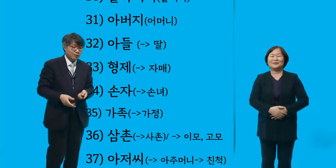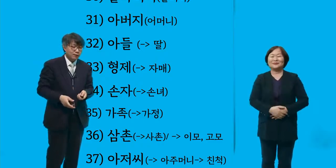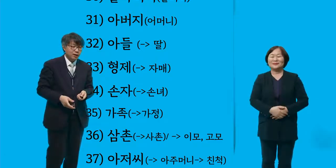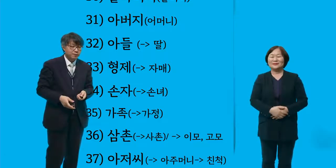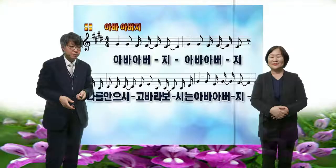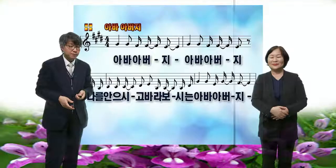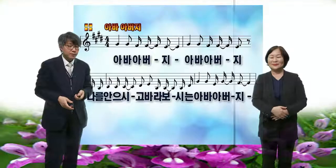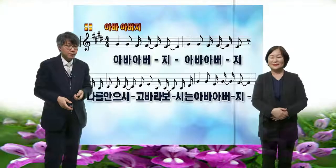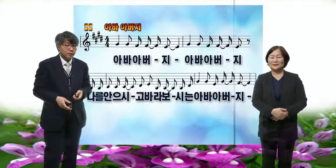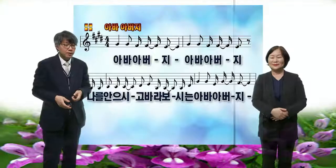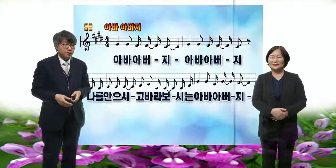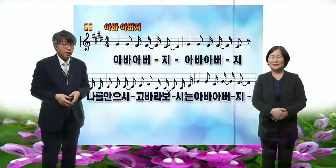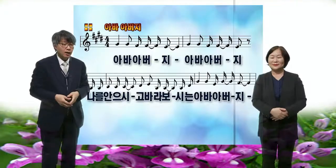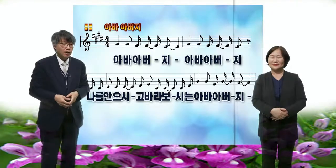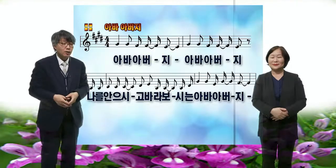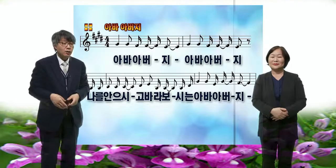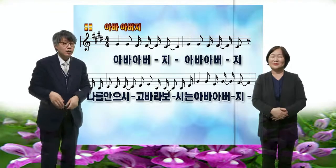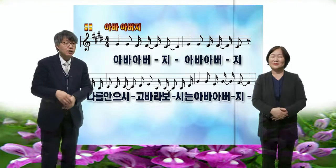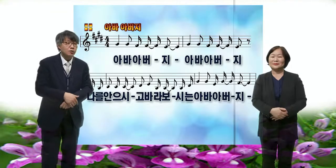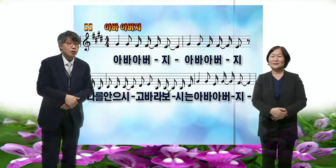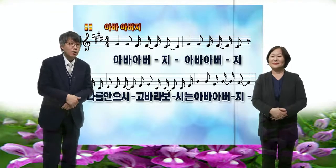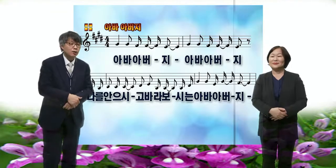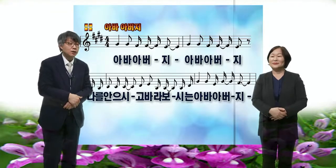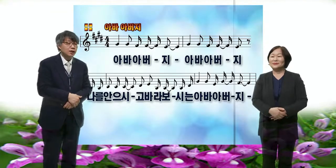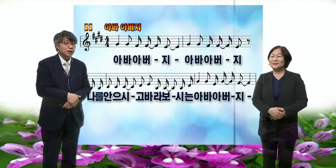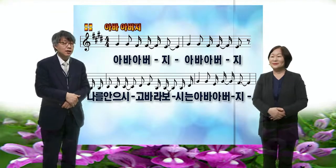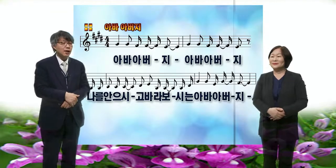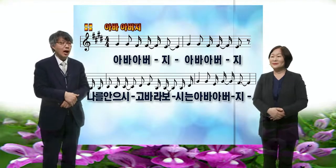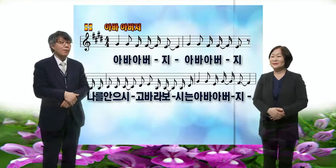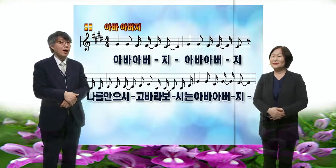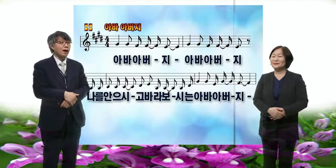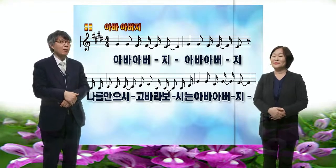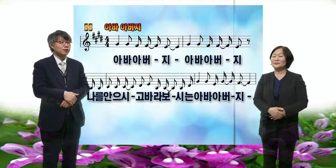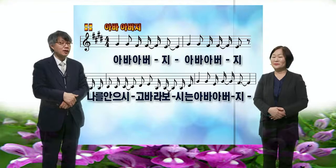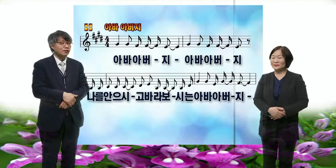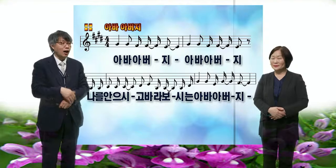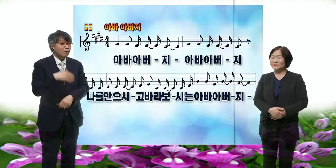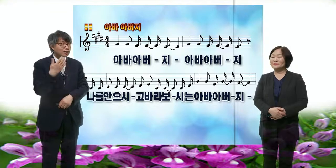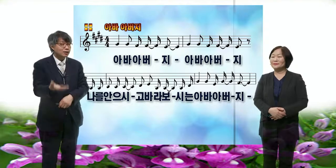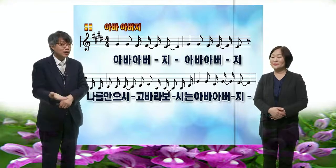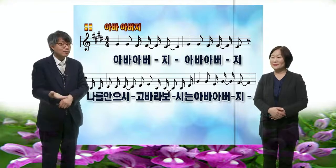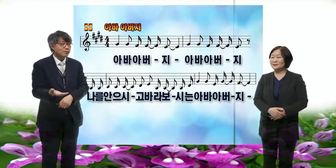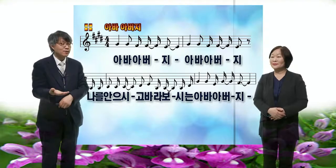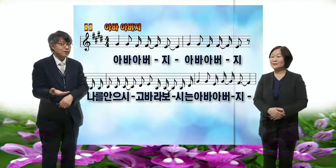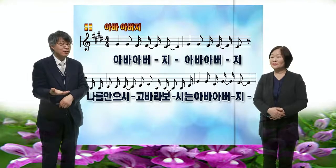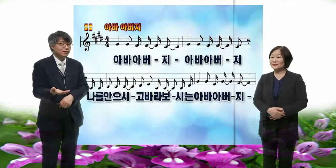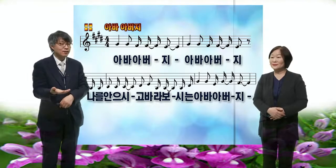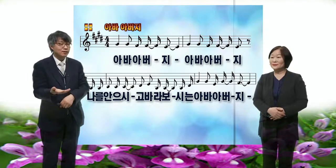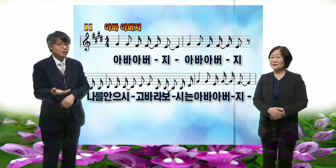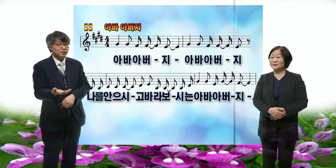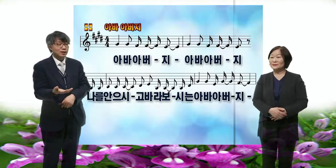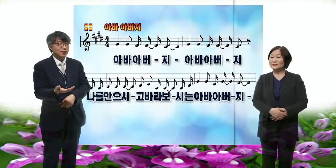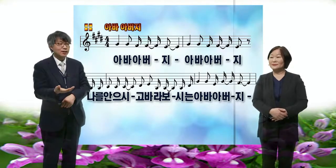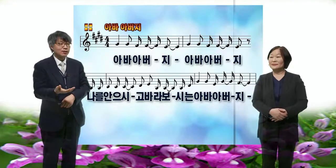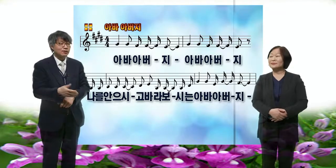있겠습니다. 자, 지난주에 배웠던 찬양이 아버지라는 그 찬양이